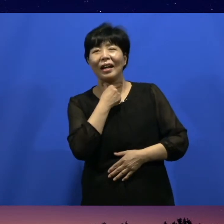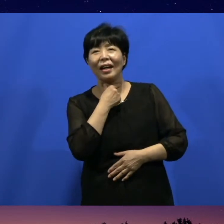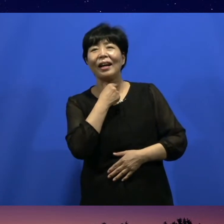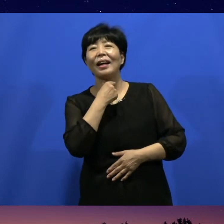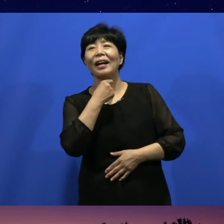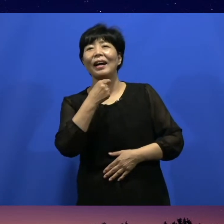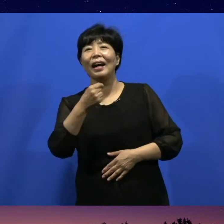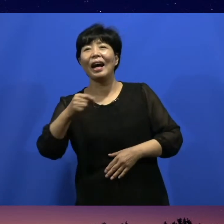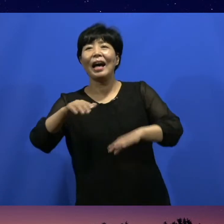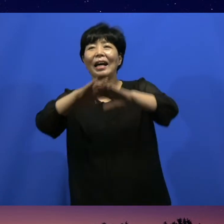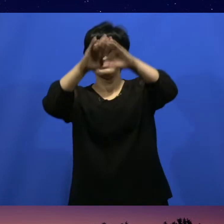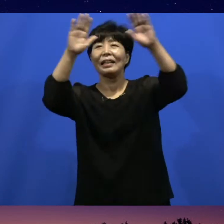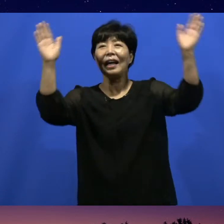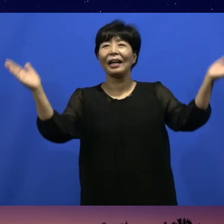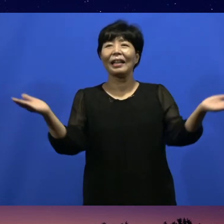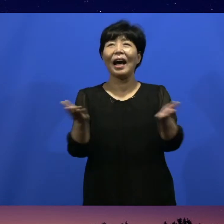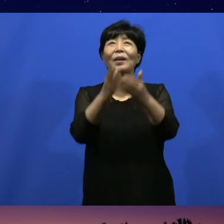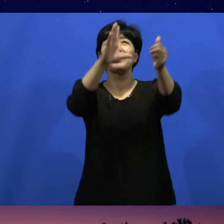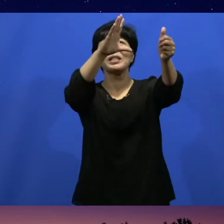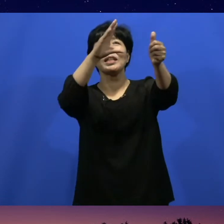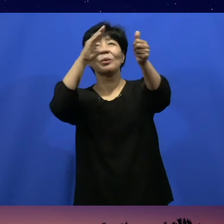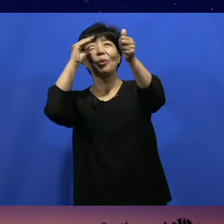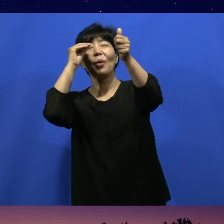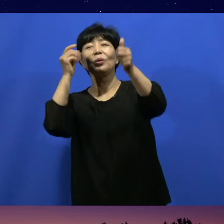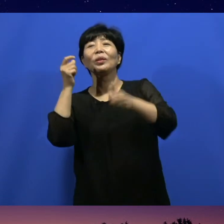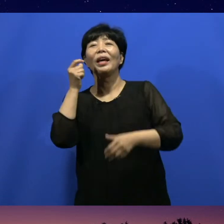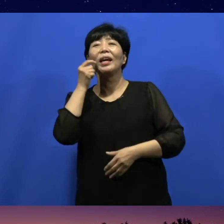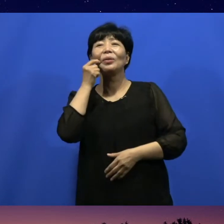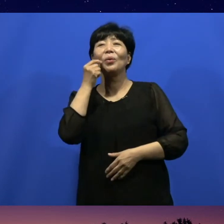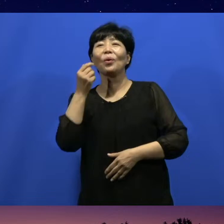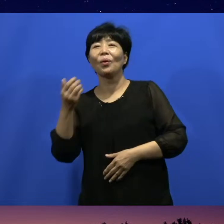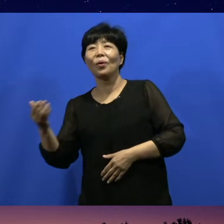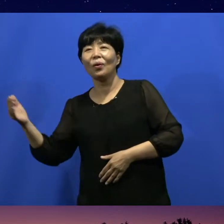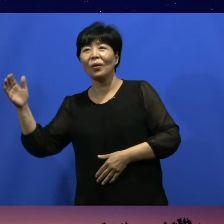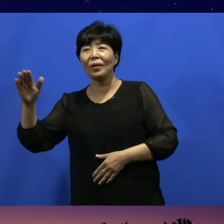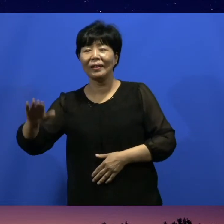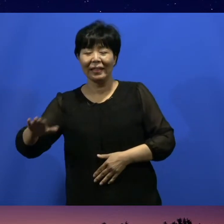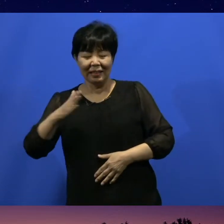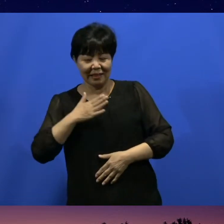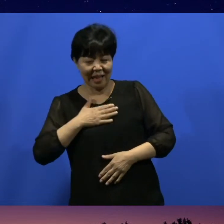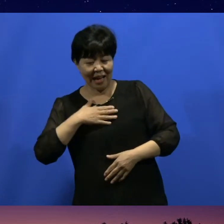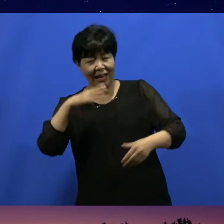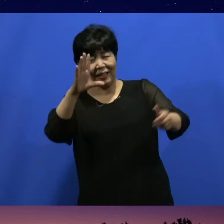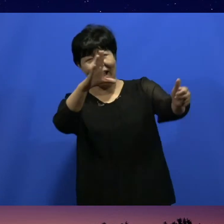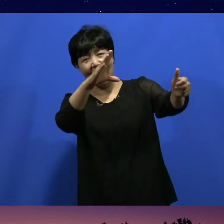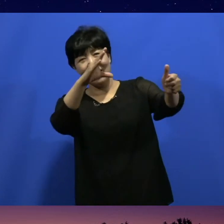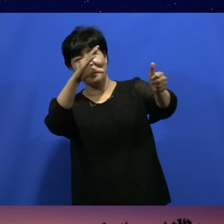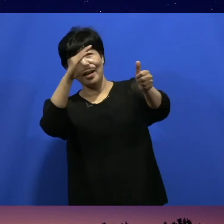나아가리라. 다 닮지 못해도 나